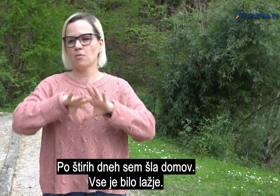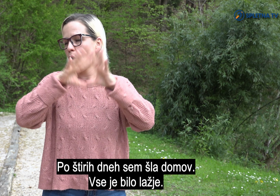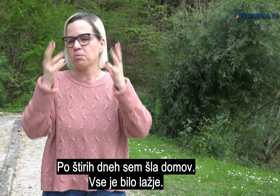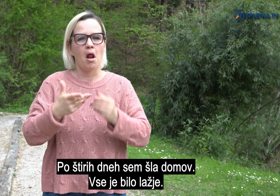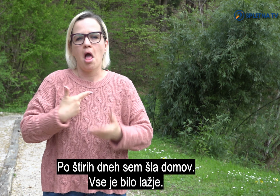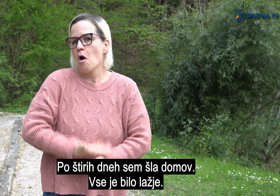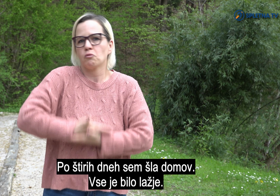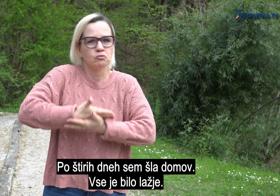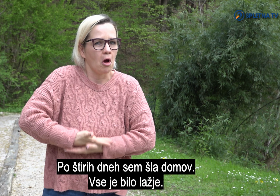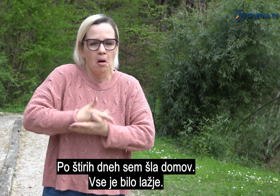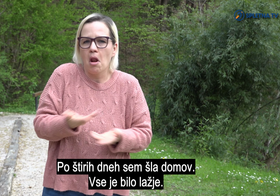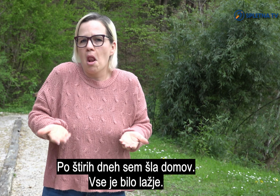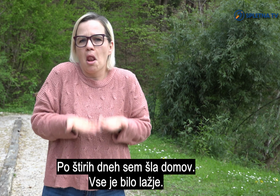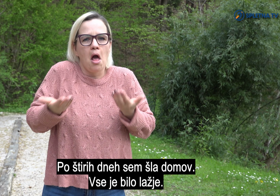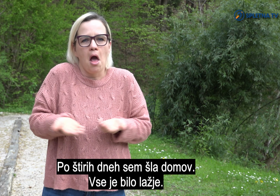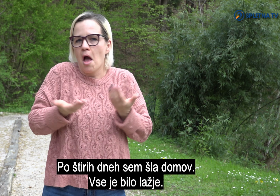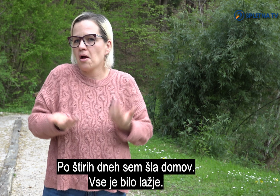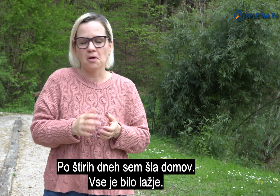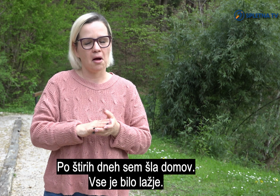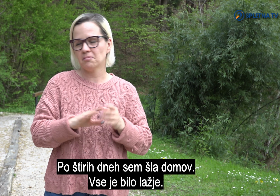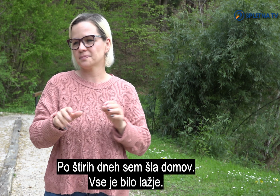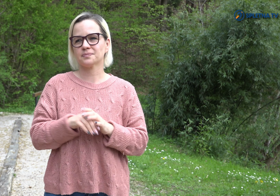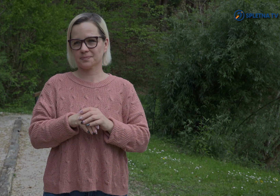domov, vse je bilo lažje.